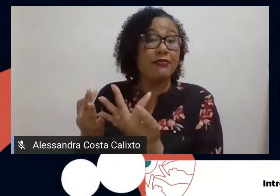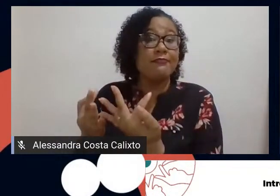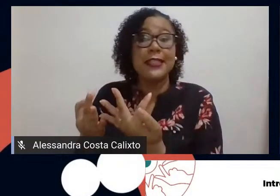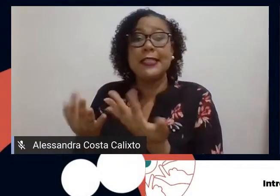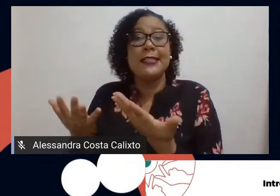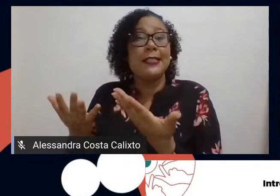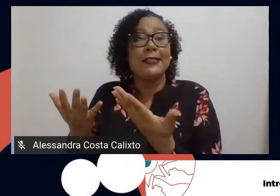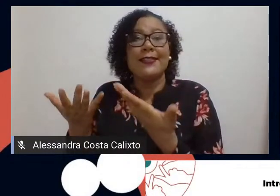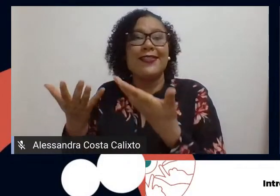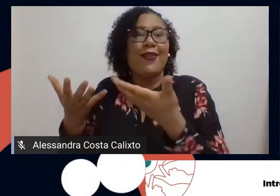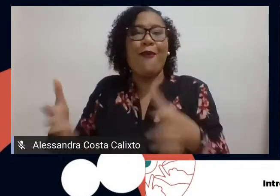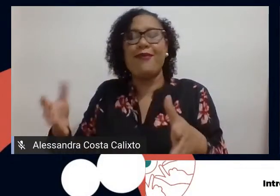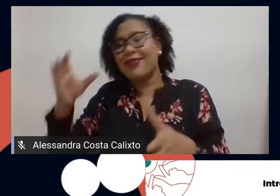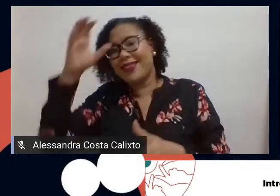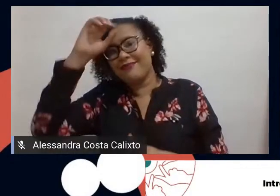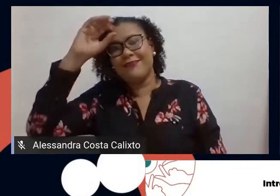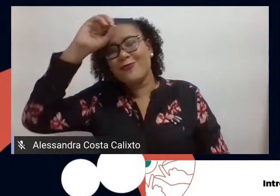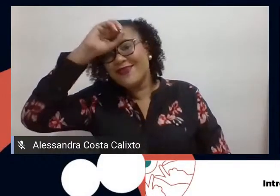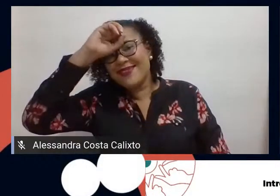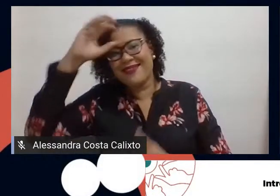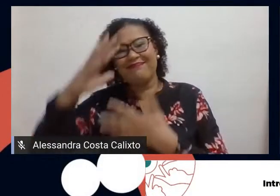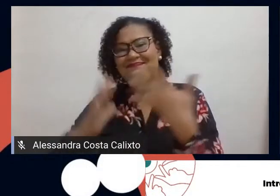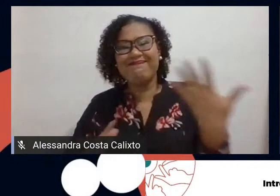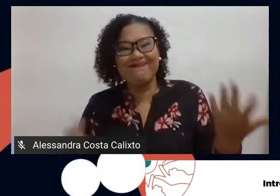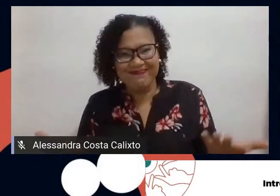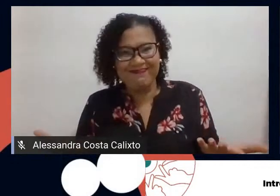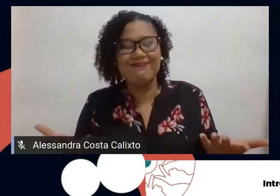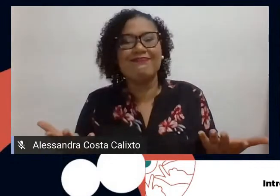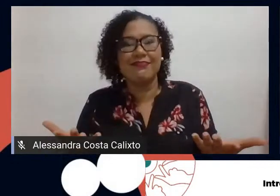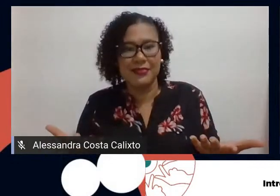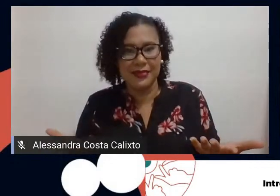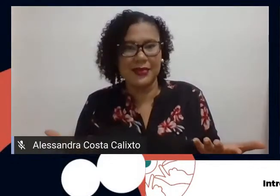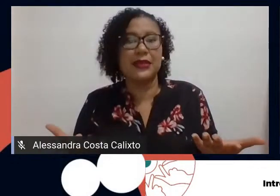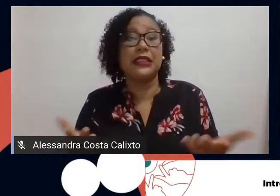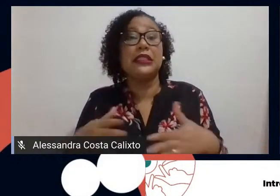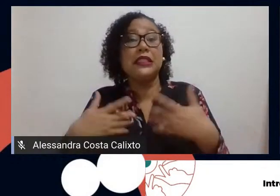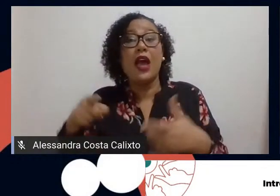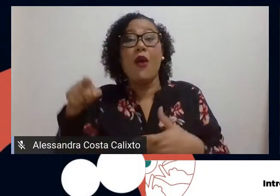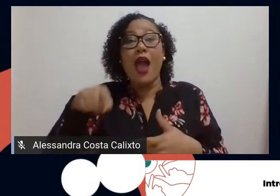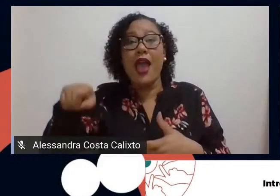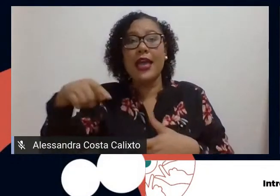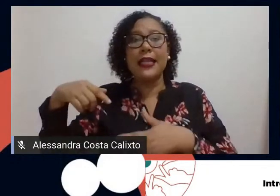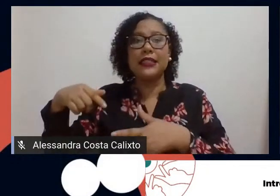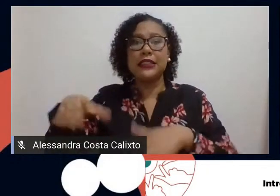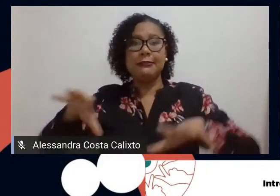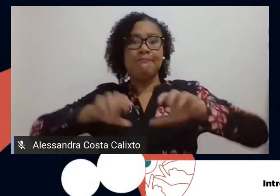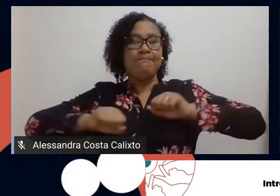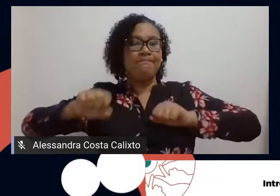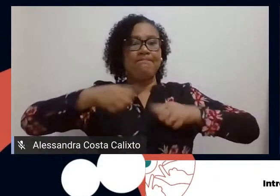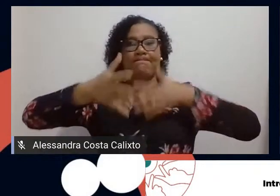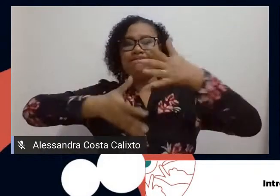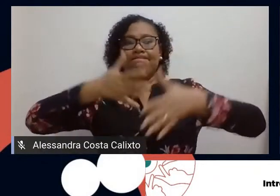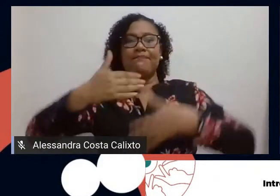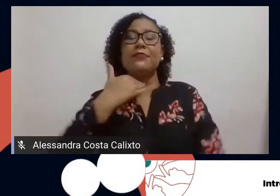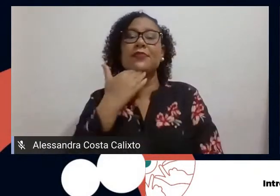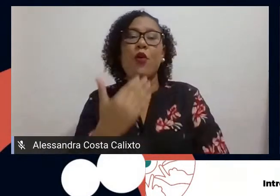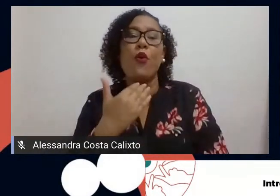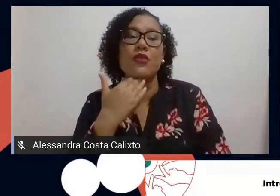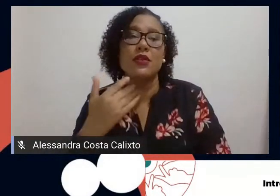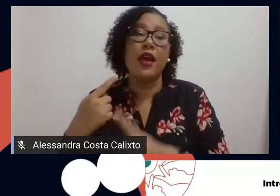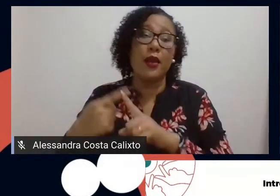pais ouvintes e esse ambiente ele não se torna apropriado paraa aquisição linguística da língua de